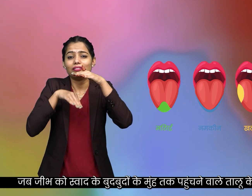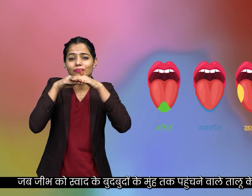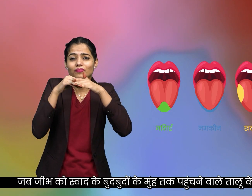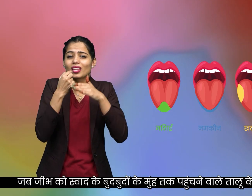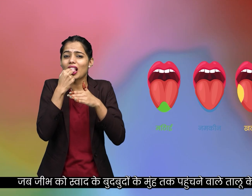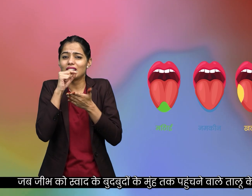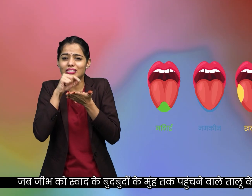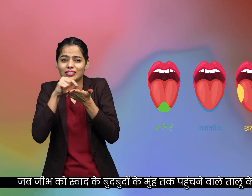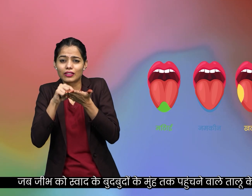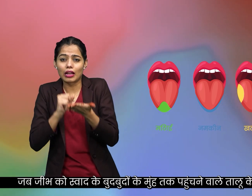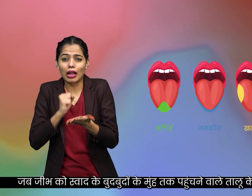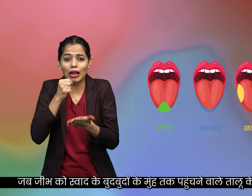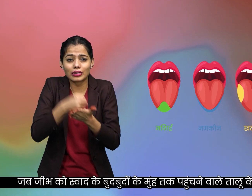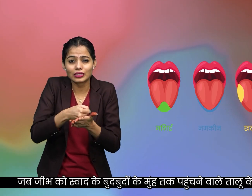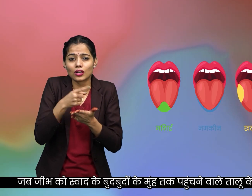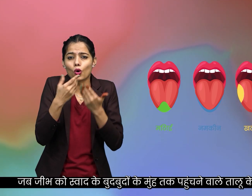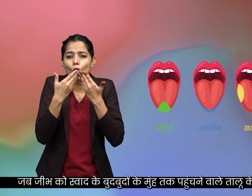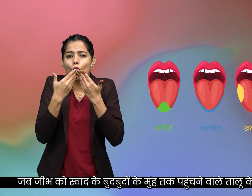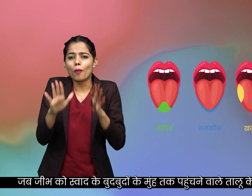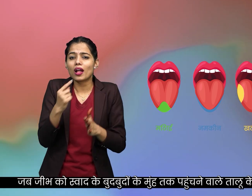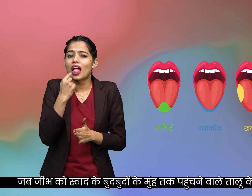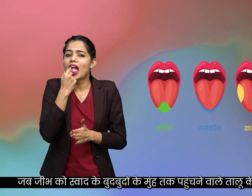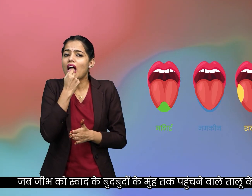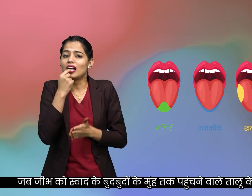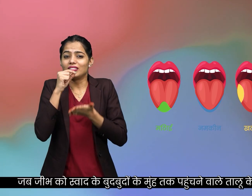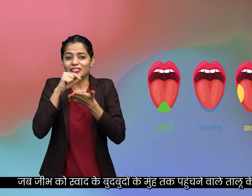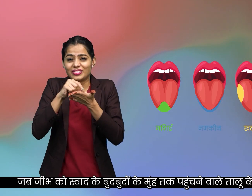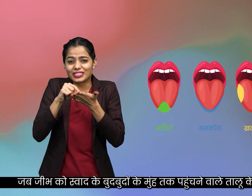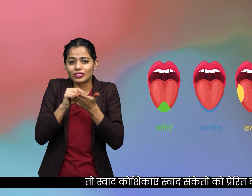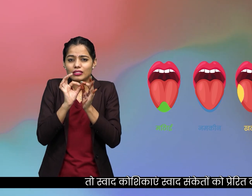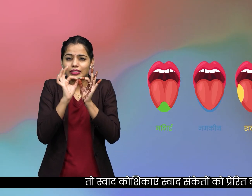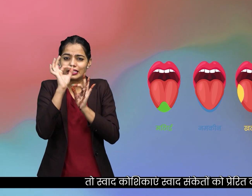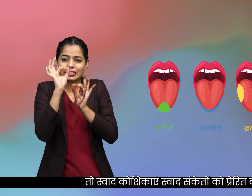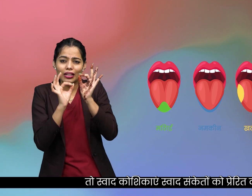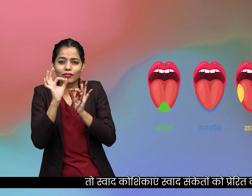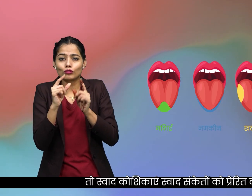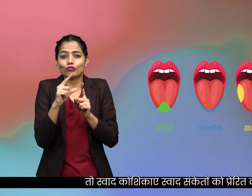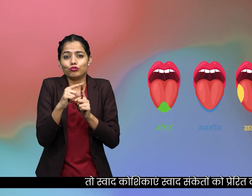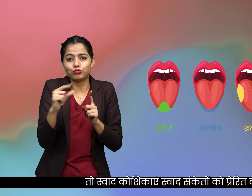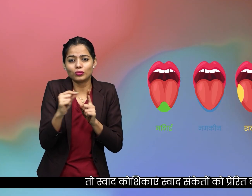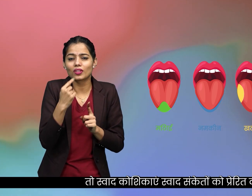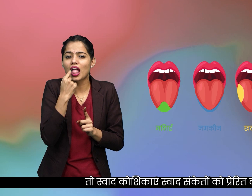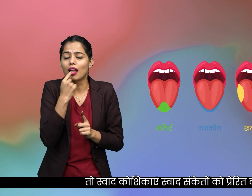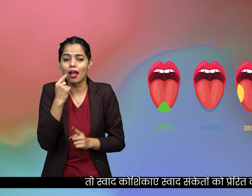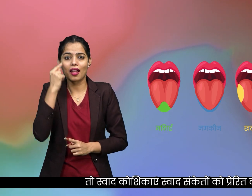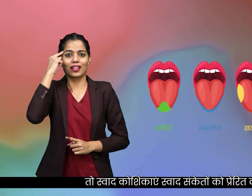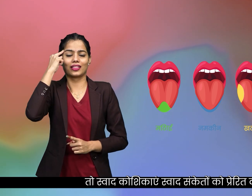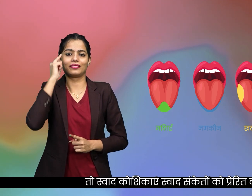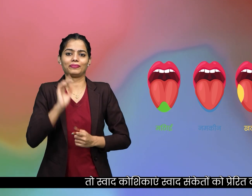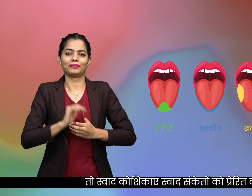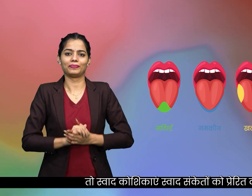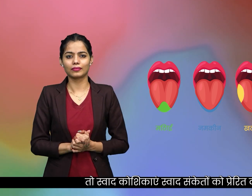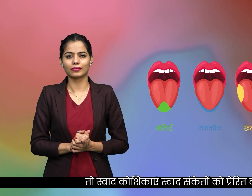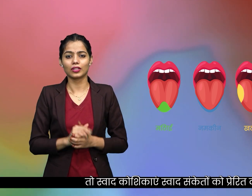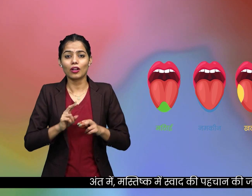मुंह तक पहुंचाने वाले तालू के खिलाफ दबाया जाता है तो स्वाद कोशिकाएं स्वाद संकेतों